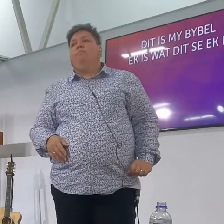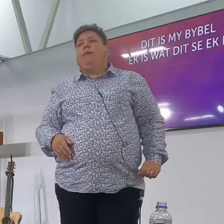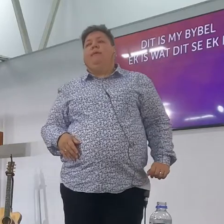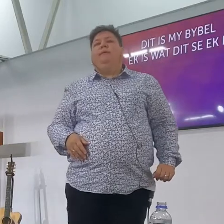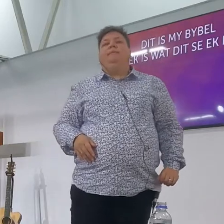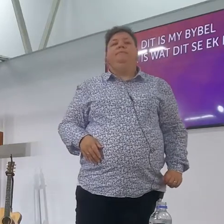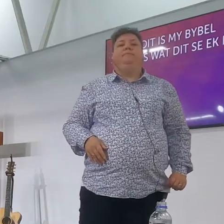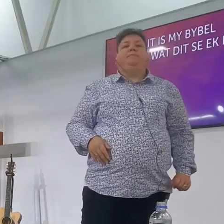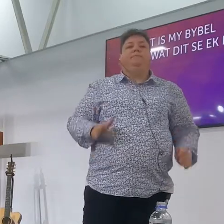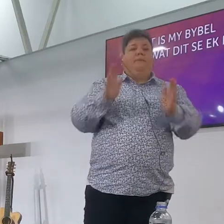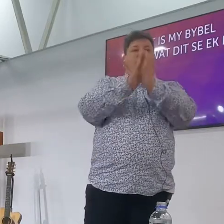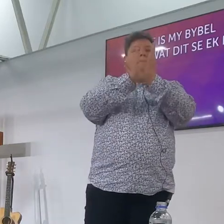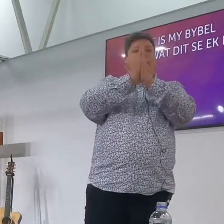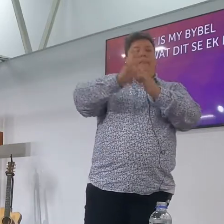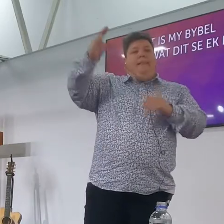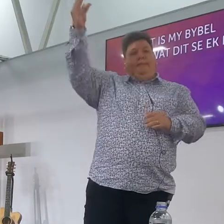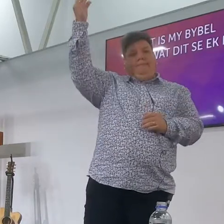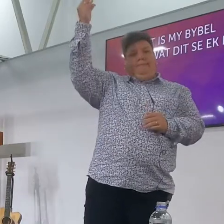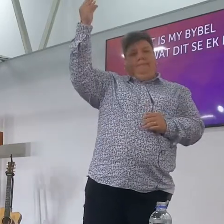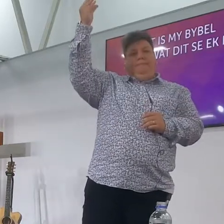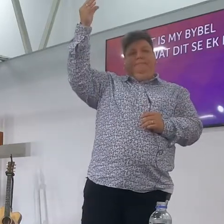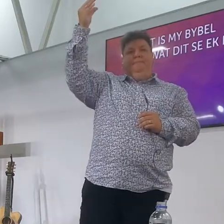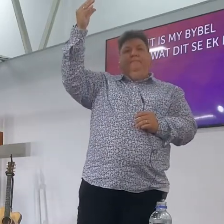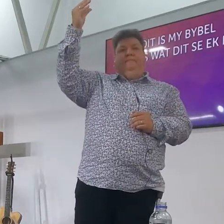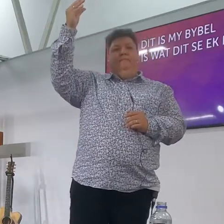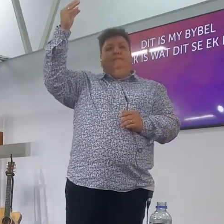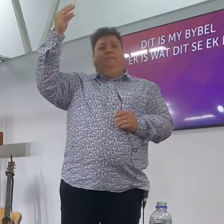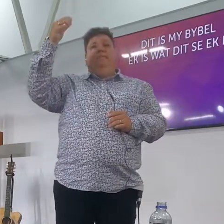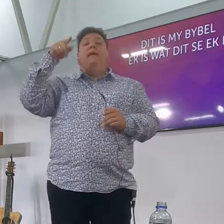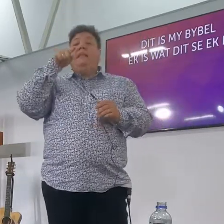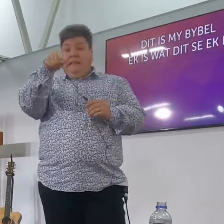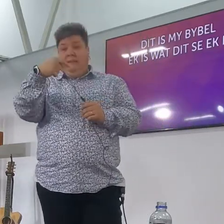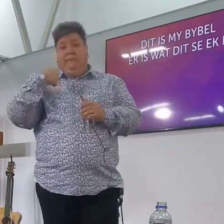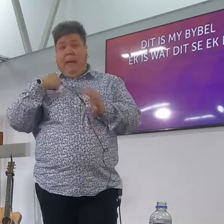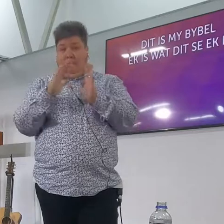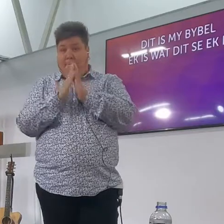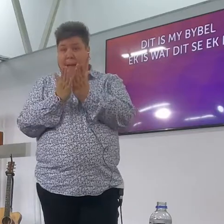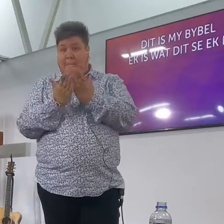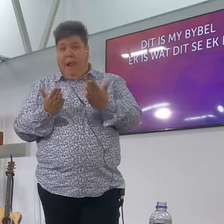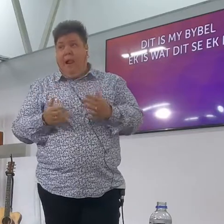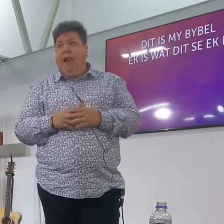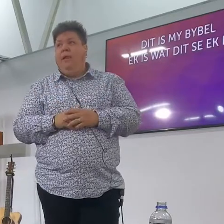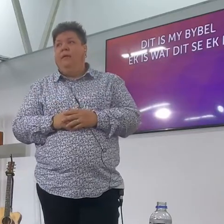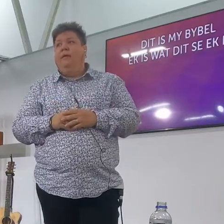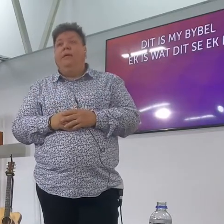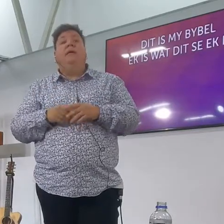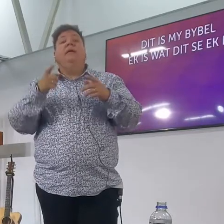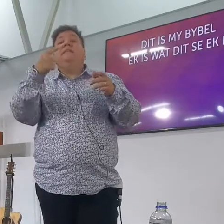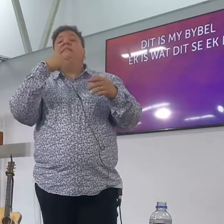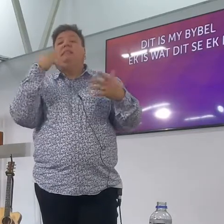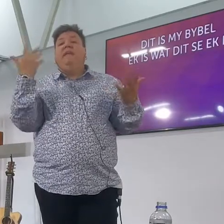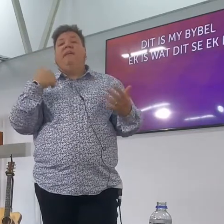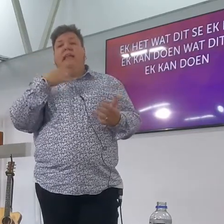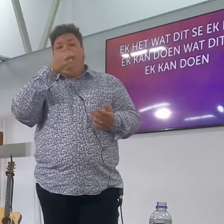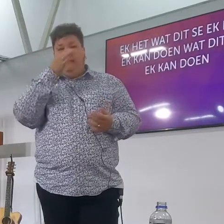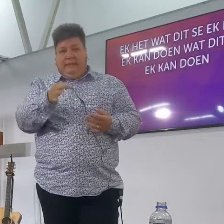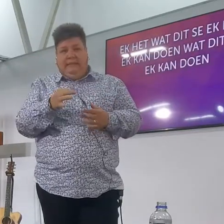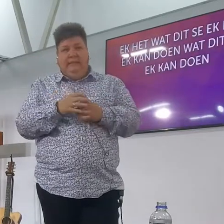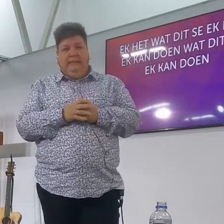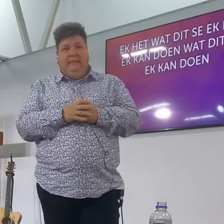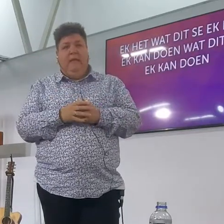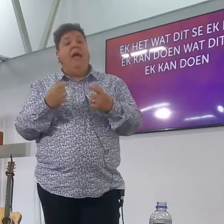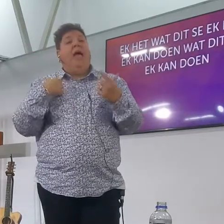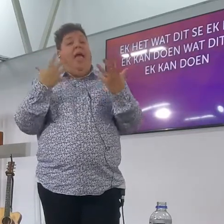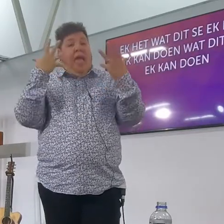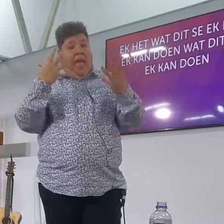met my op, hou jou Bybel lekker hoog in die lig, en sê lekker hard saam met my, dit is my Bybel. Ek is wat het sê ek is. Ek